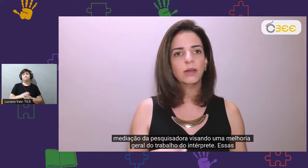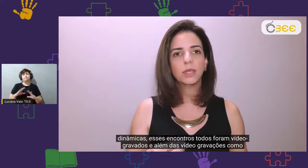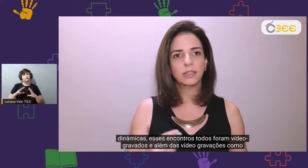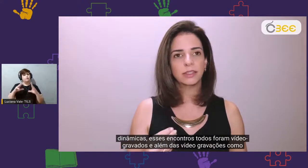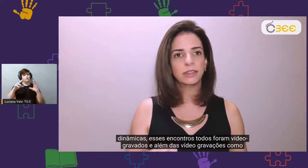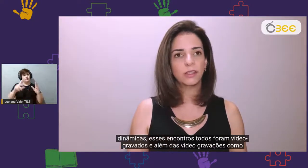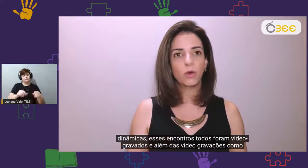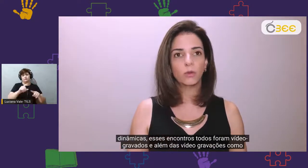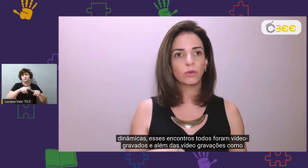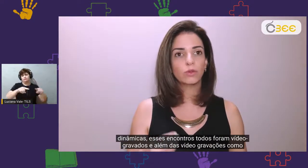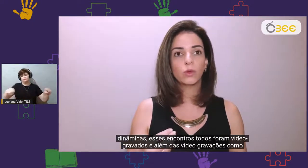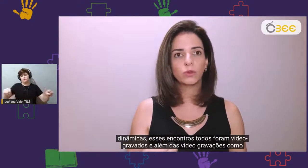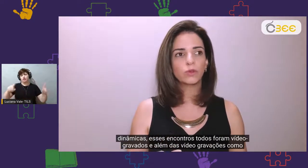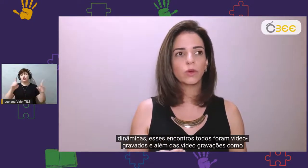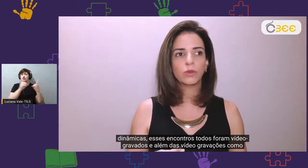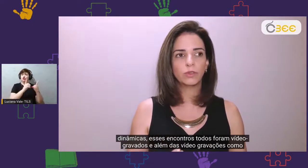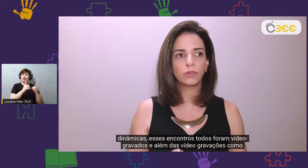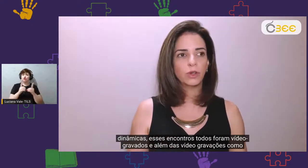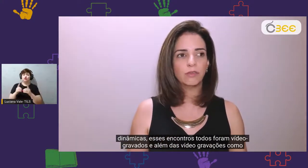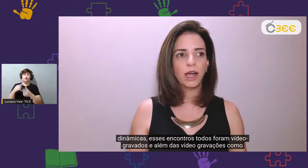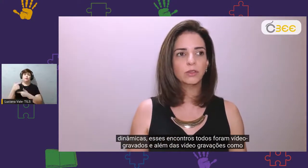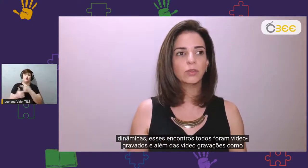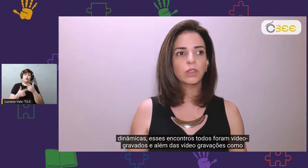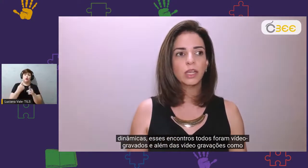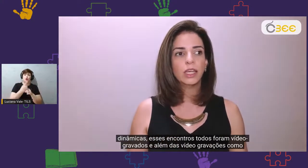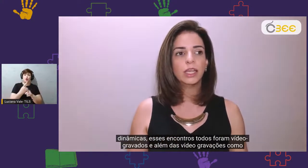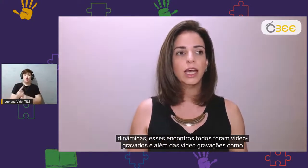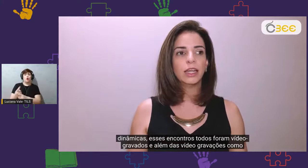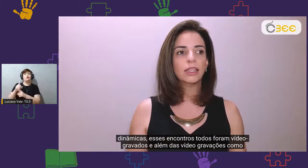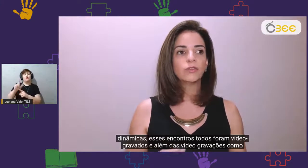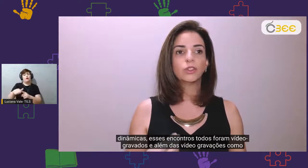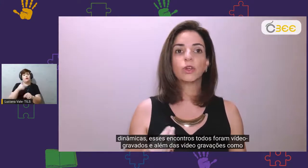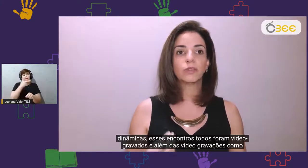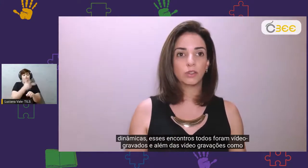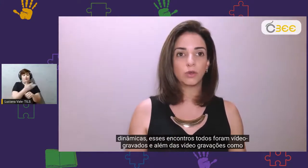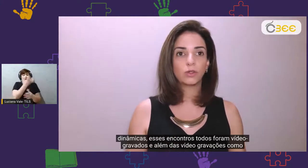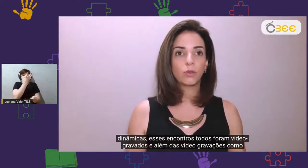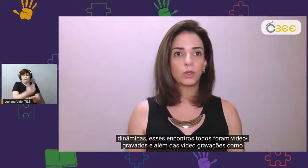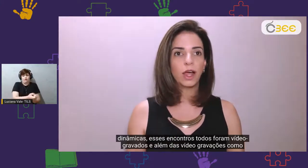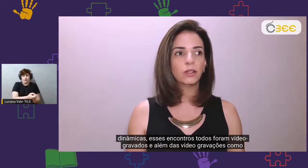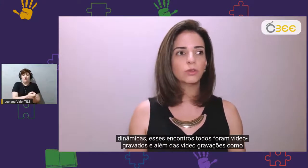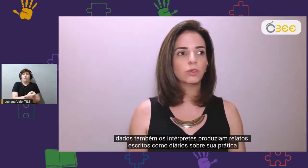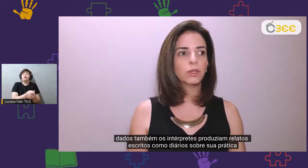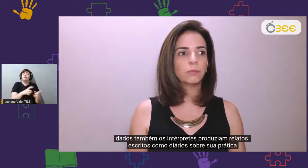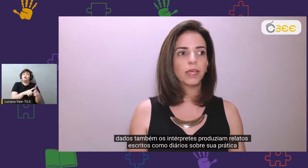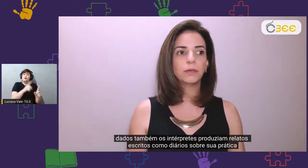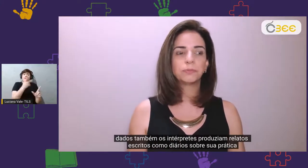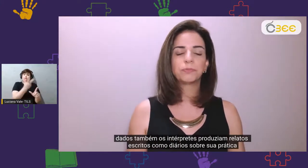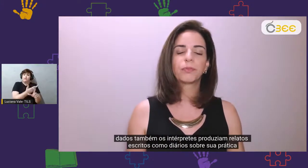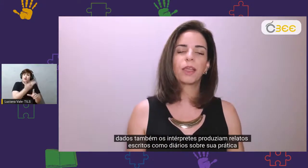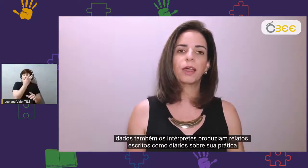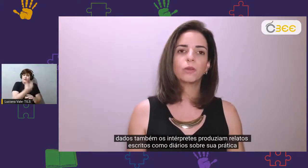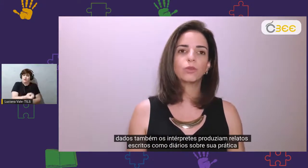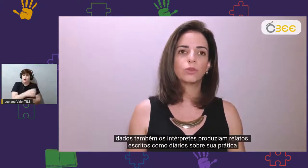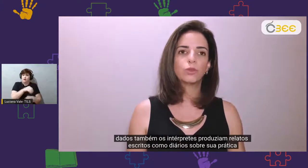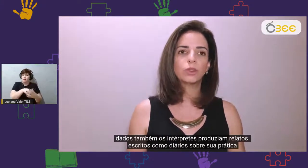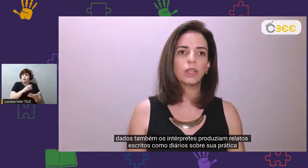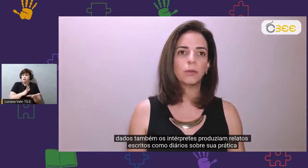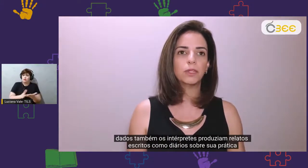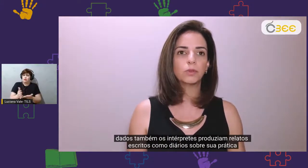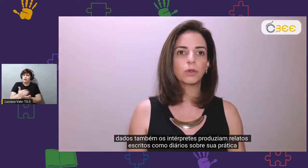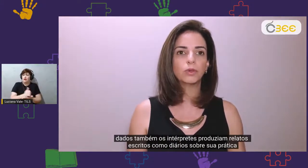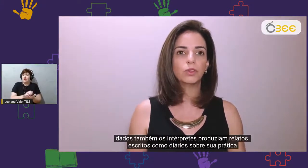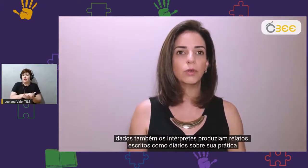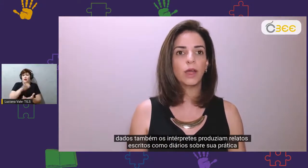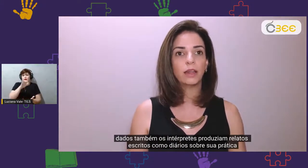Essas dinâmicas, esses encontros todos foram videogravados, e além das videogravações como dados, também